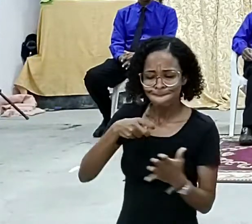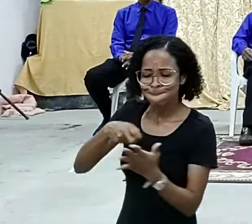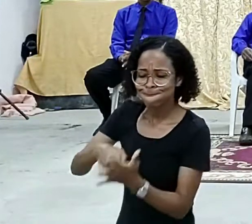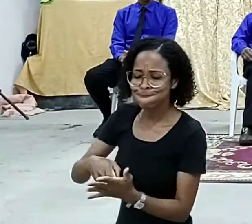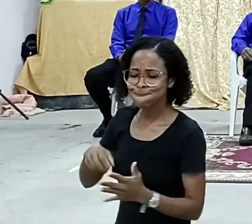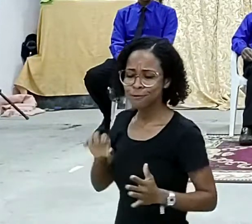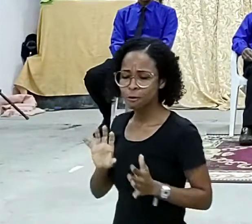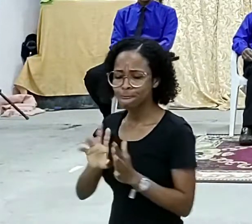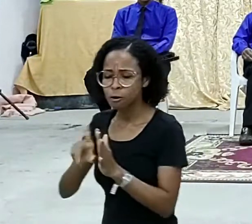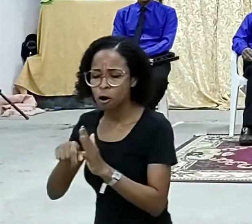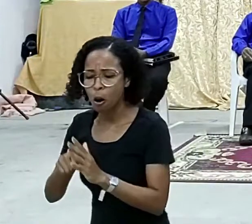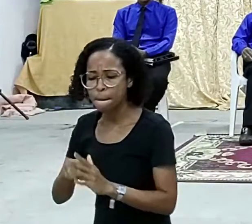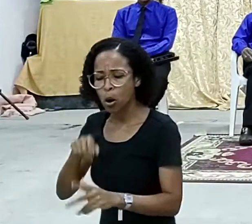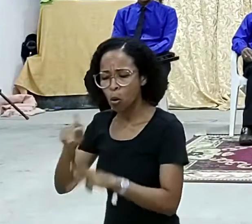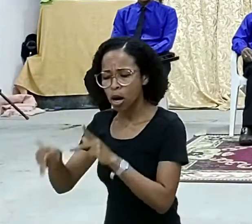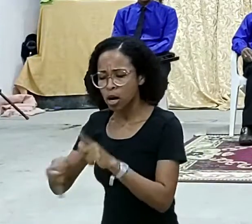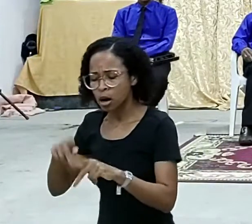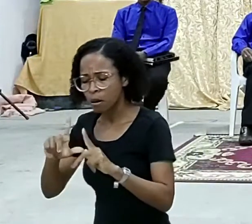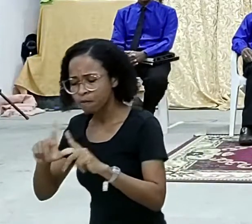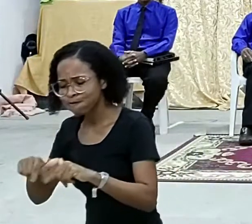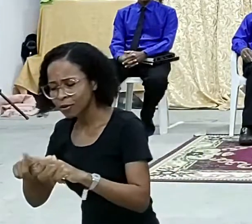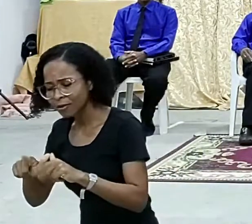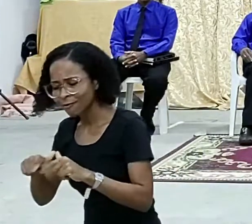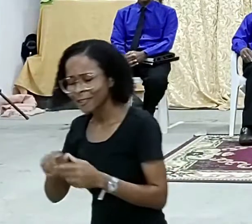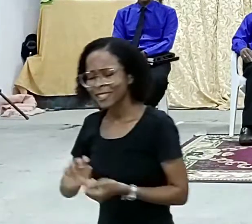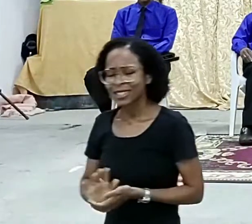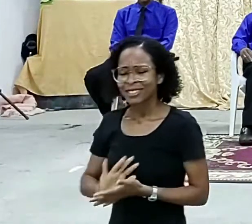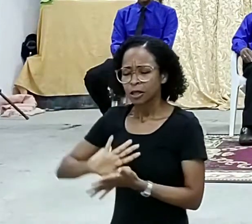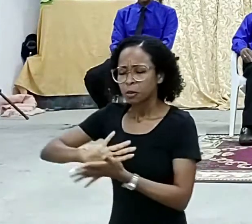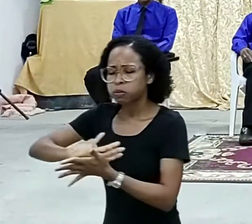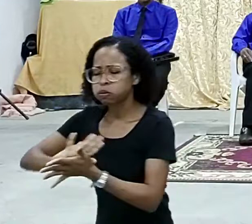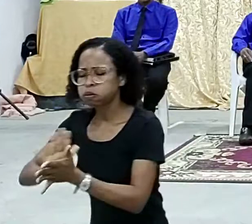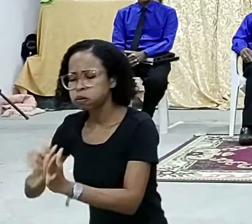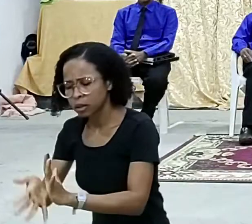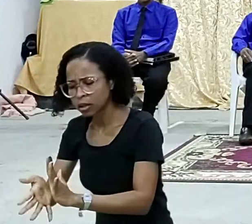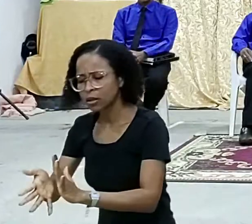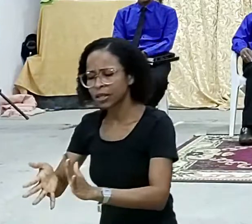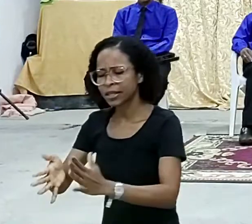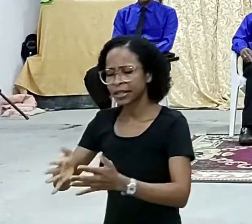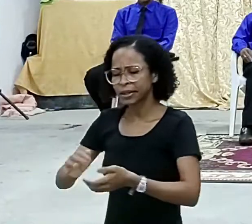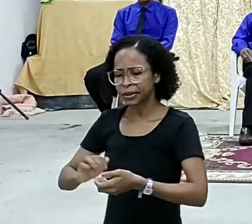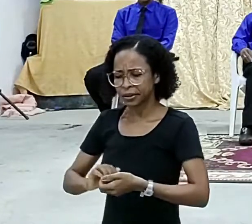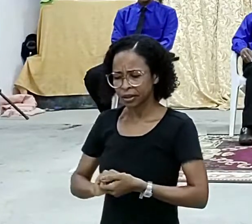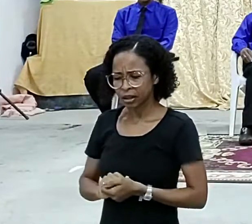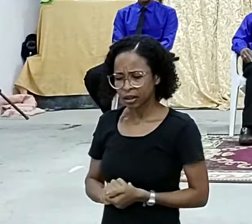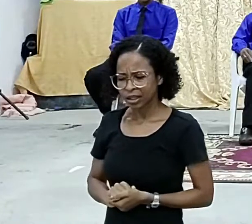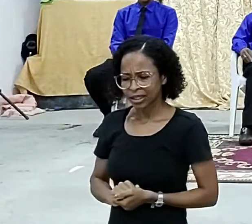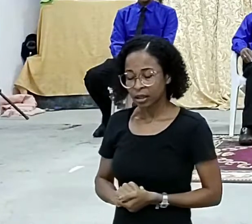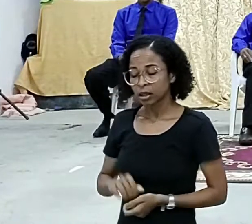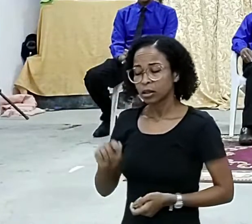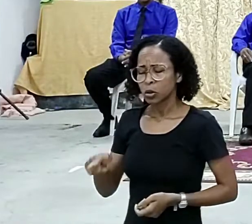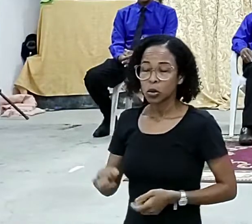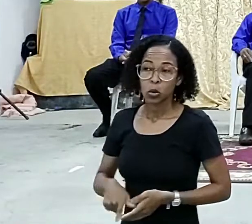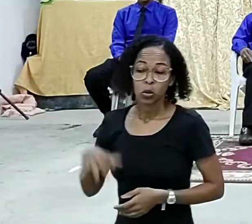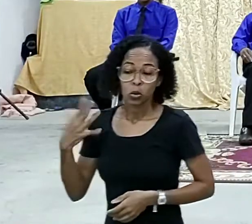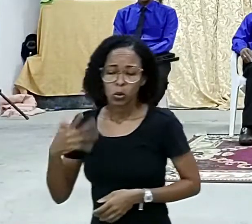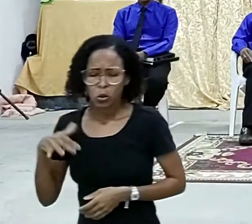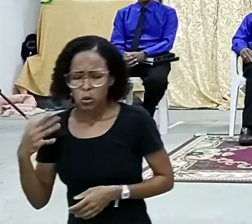saquear aquela cidade, devastar e ao ponto de fazer coisas